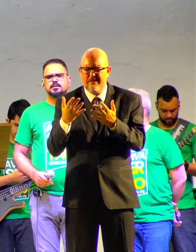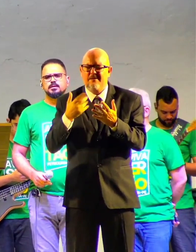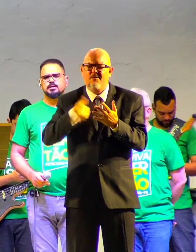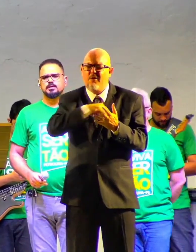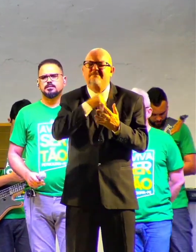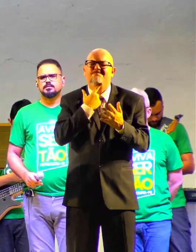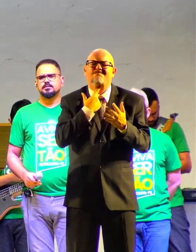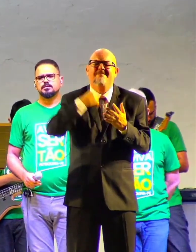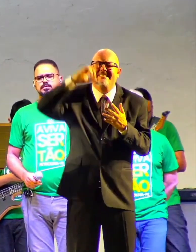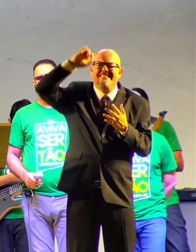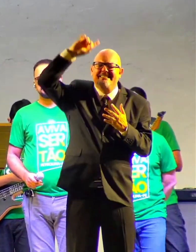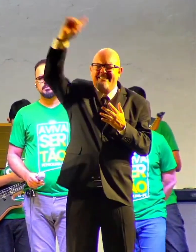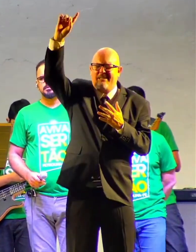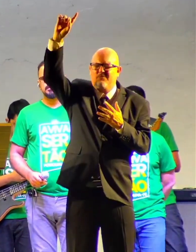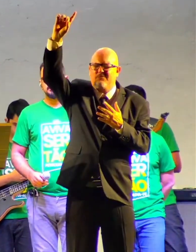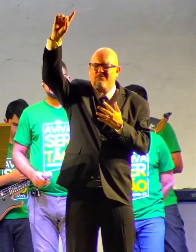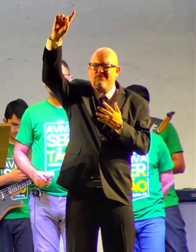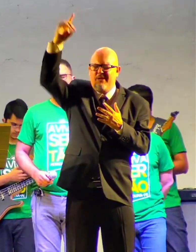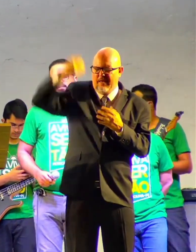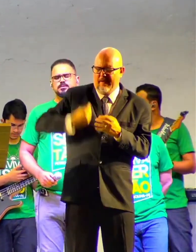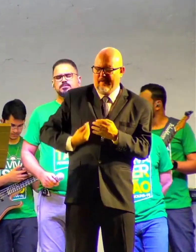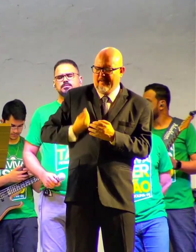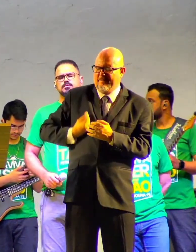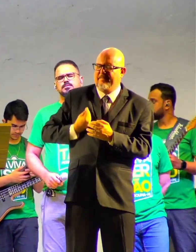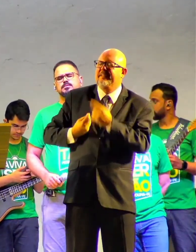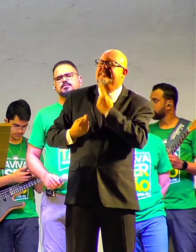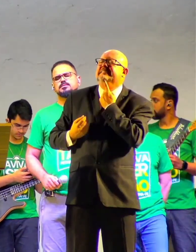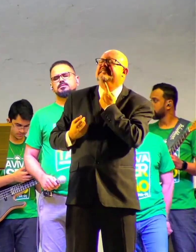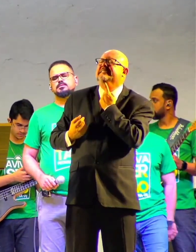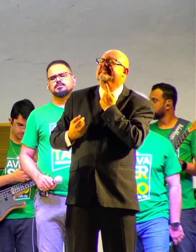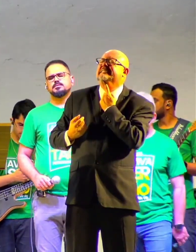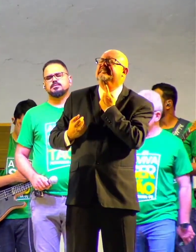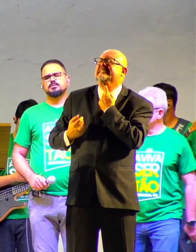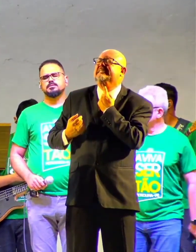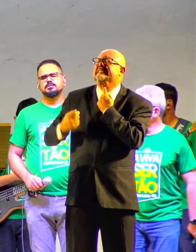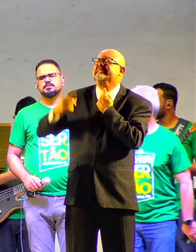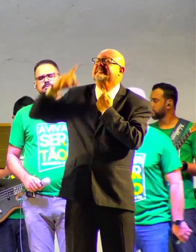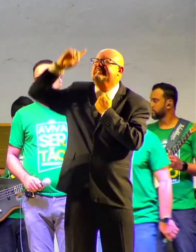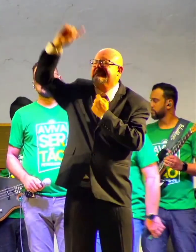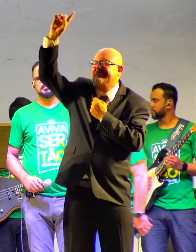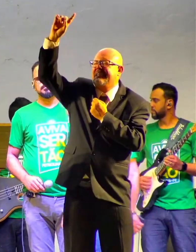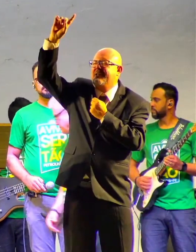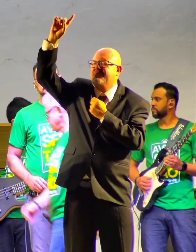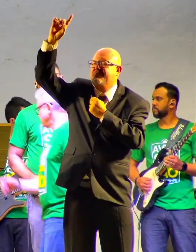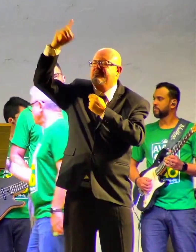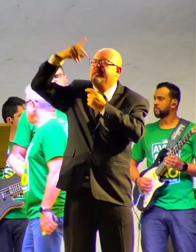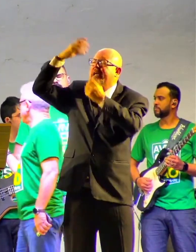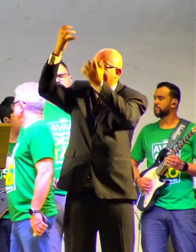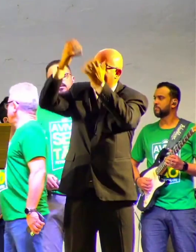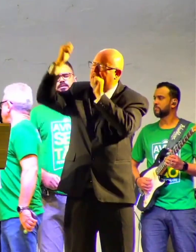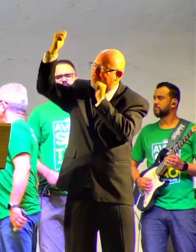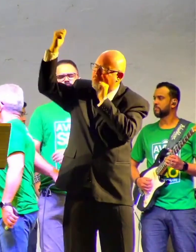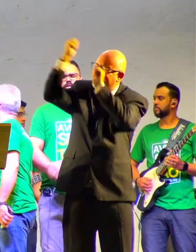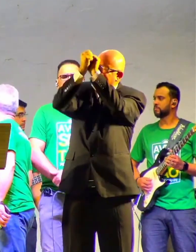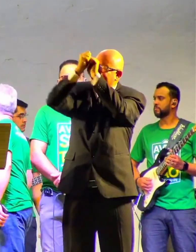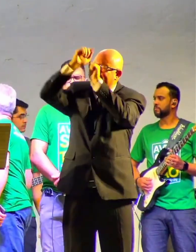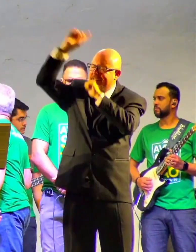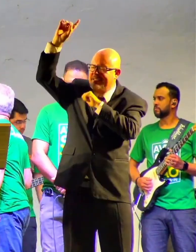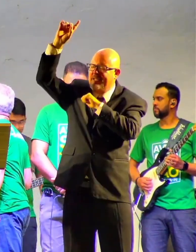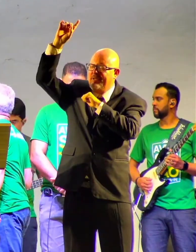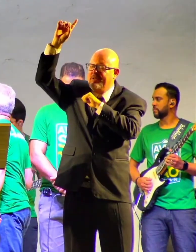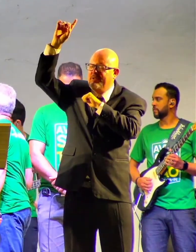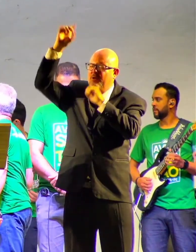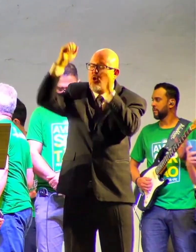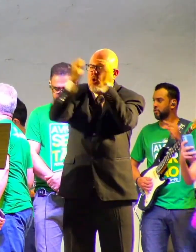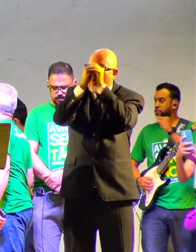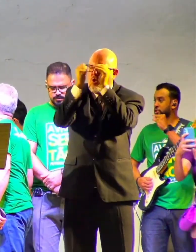que a nossa alma deseje a ti, mais do que as benesses das tuas mãos. Nós oramos, meu Deus, para